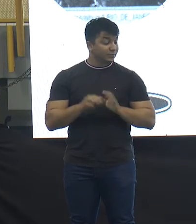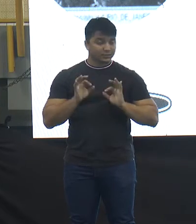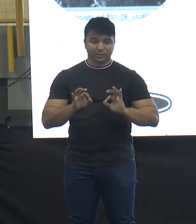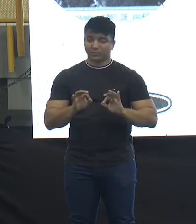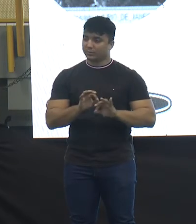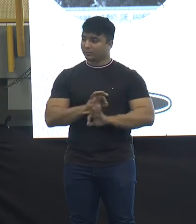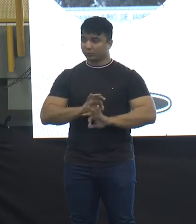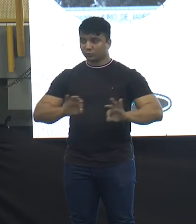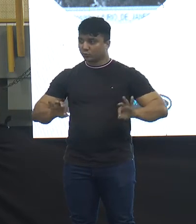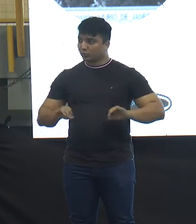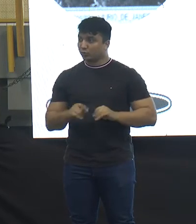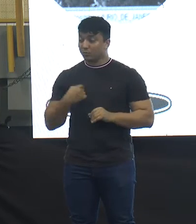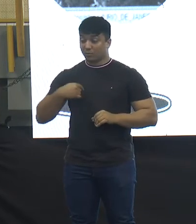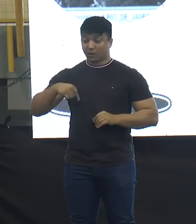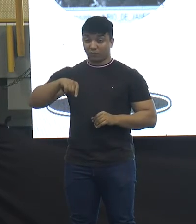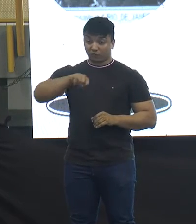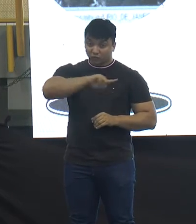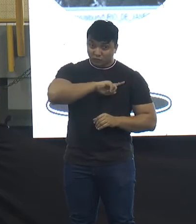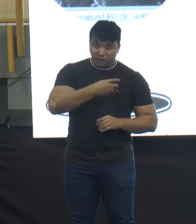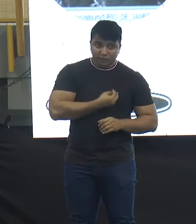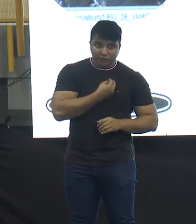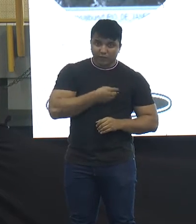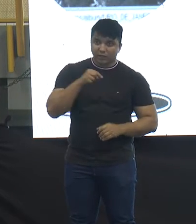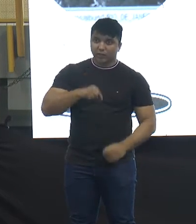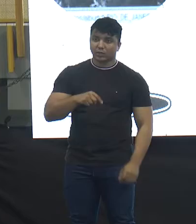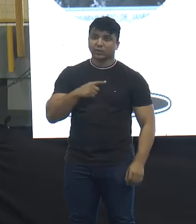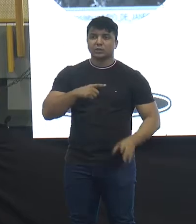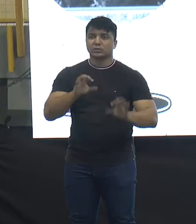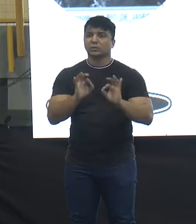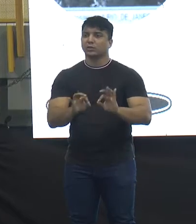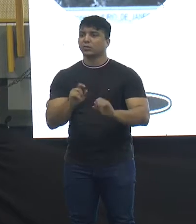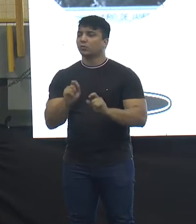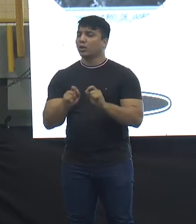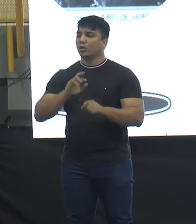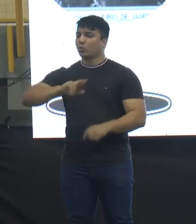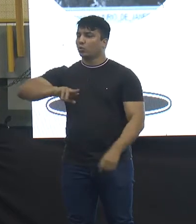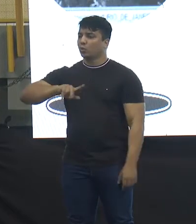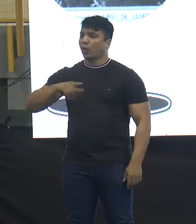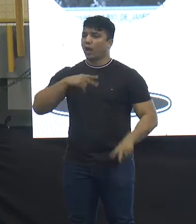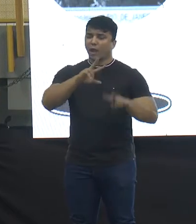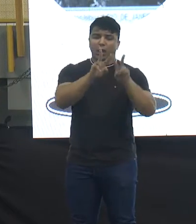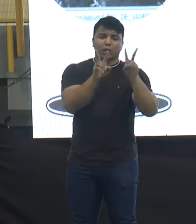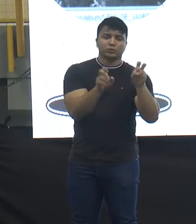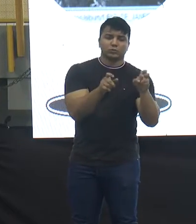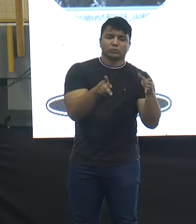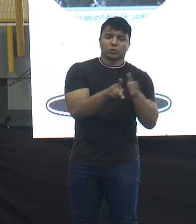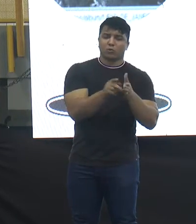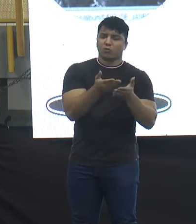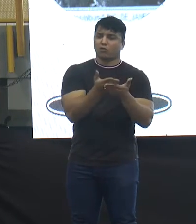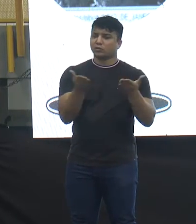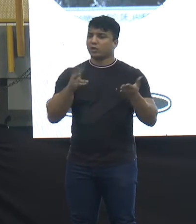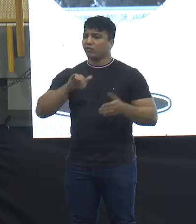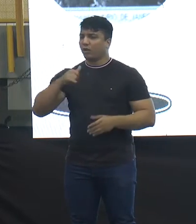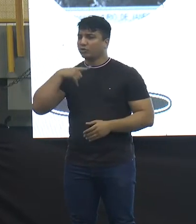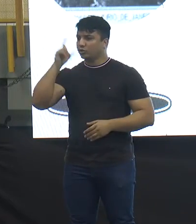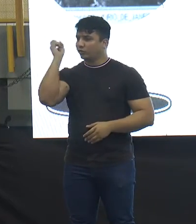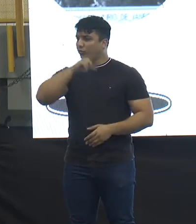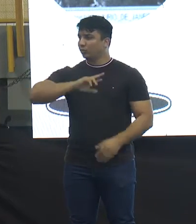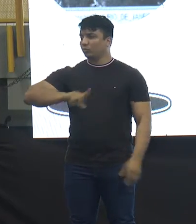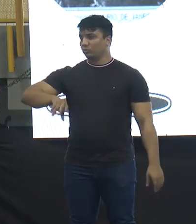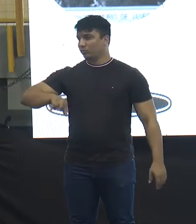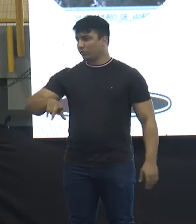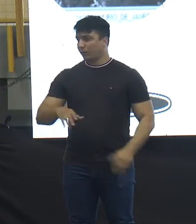absoluta. Mas vocês que estão aqui, pode ter certeza, esse aqui não vai ser o tipo de assunto que vocês vão ter dificuldade.